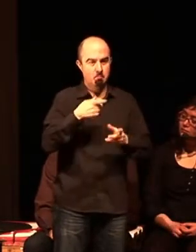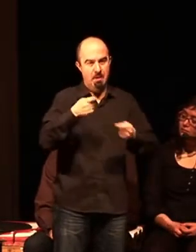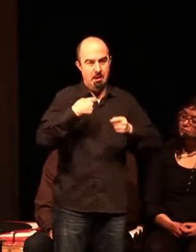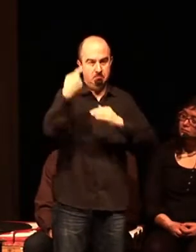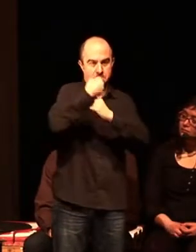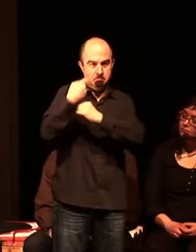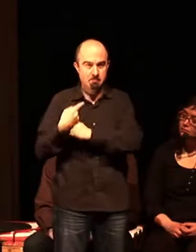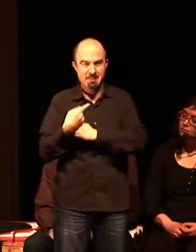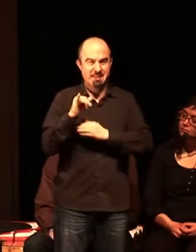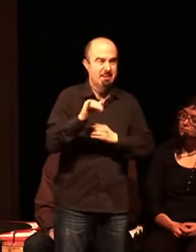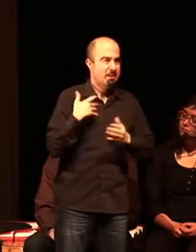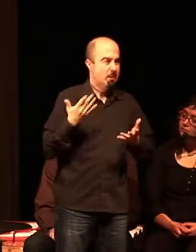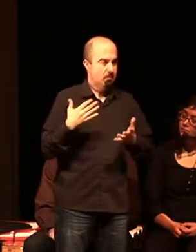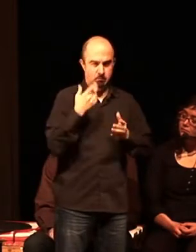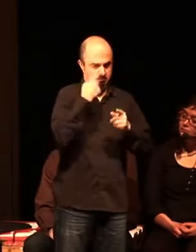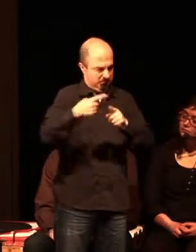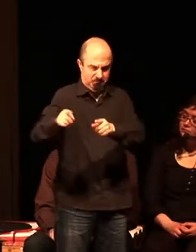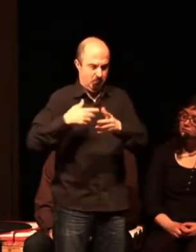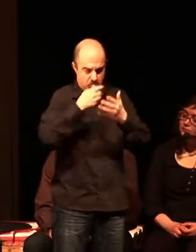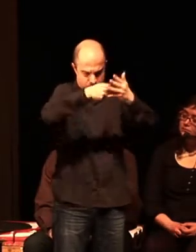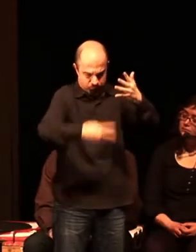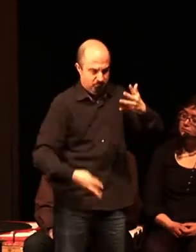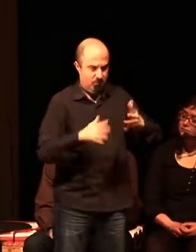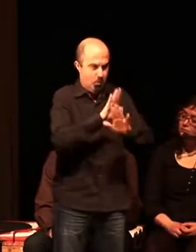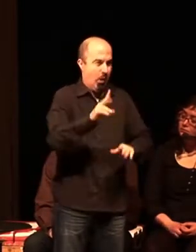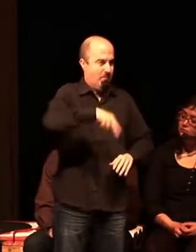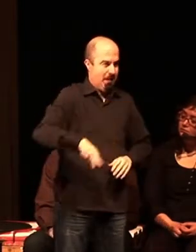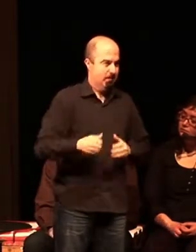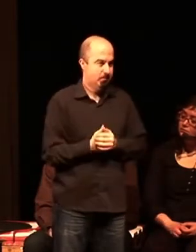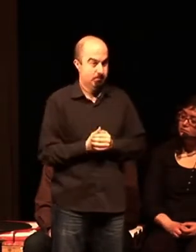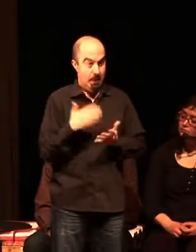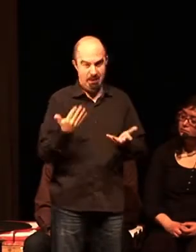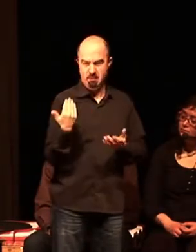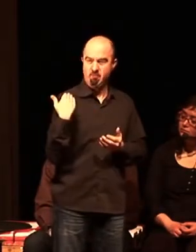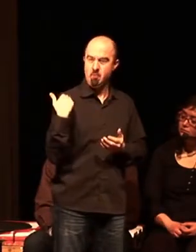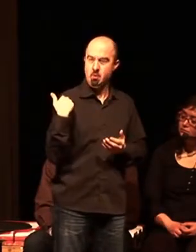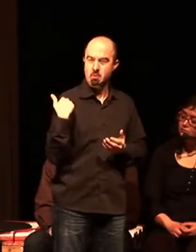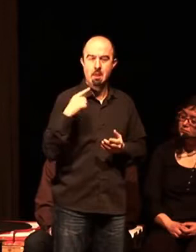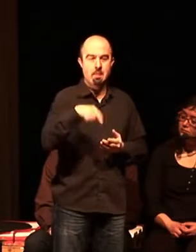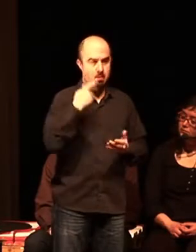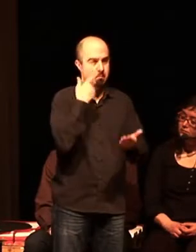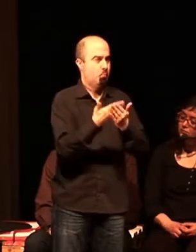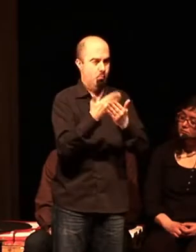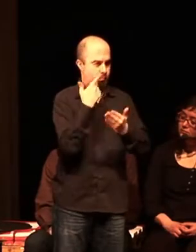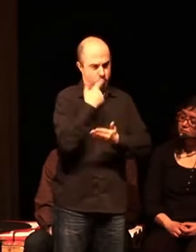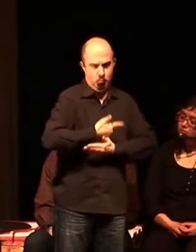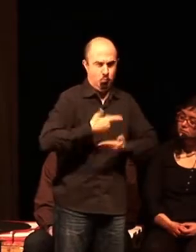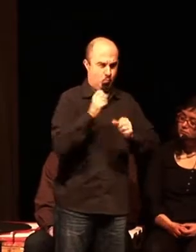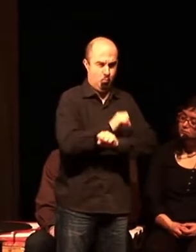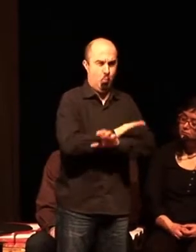mercats i aquell llarg etcètera que no se'ns acaba mai. I ara, més recentment, ho hem demostrat ja des de les